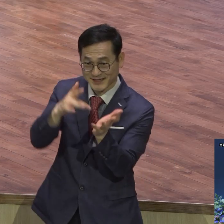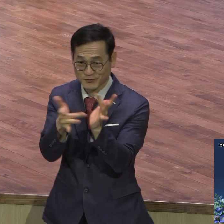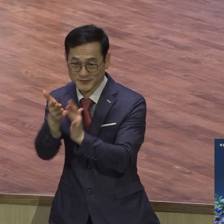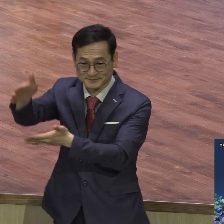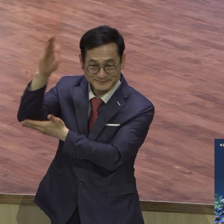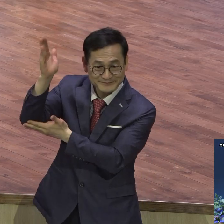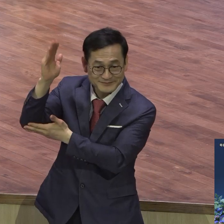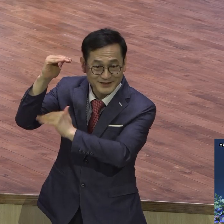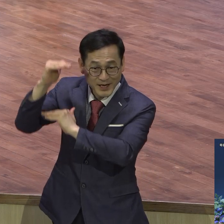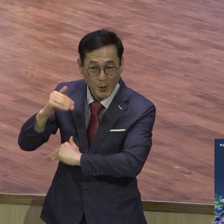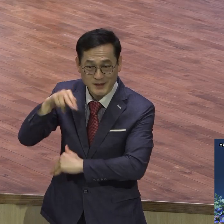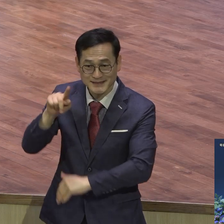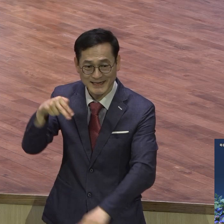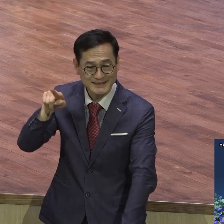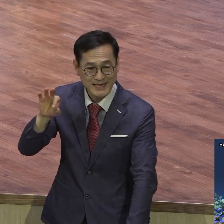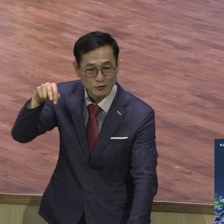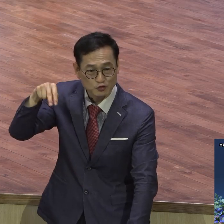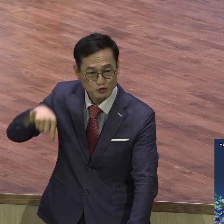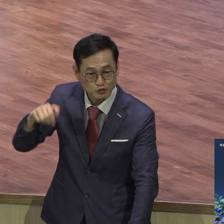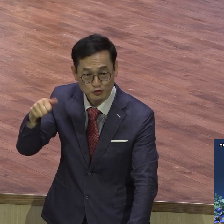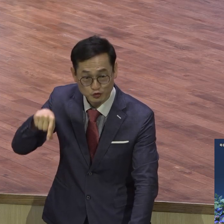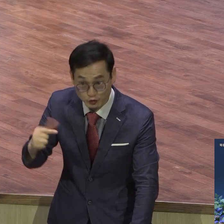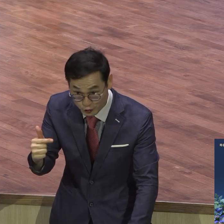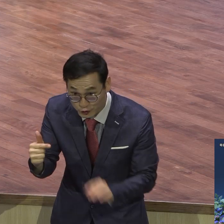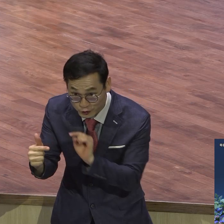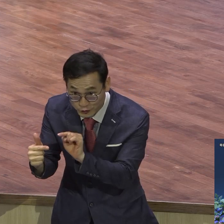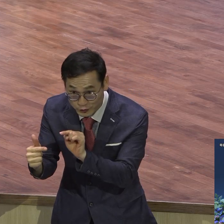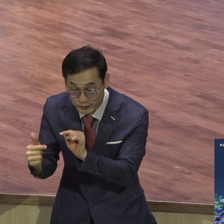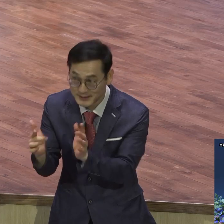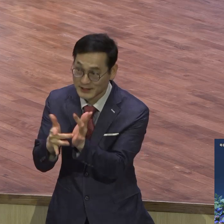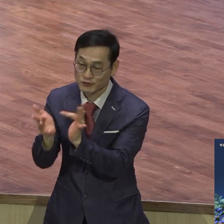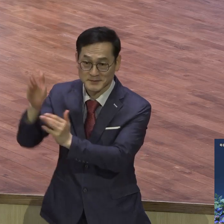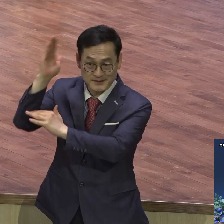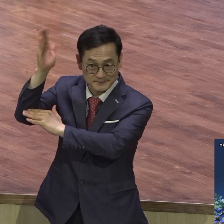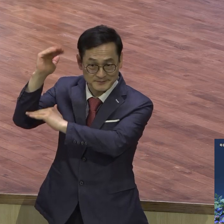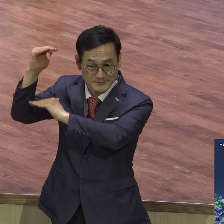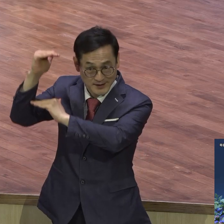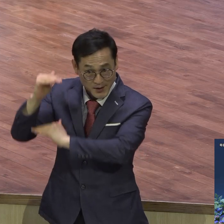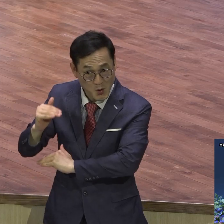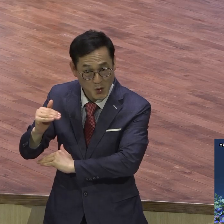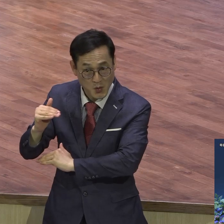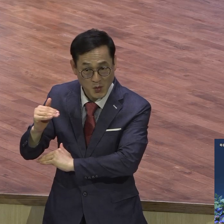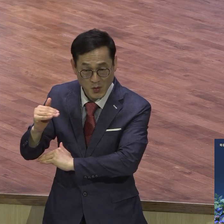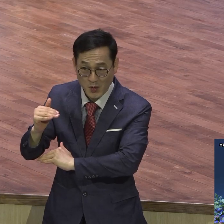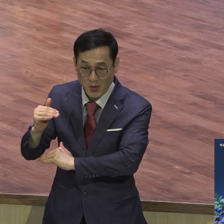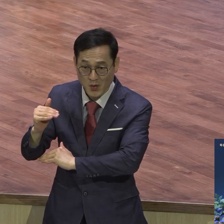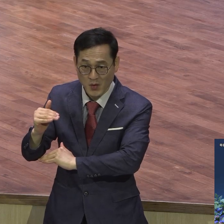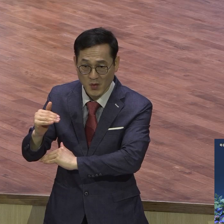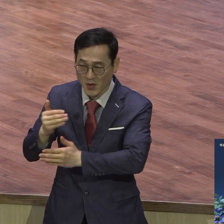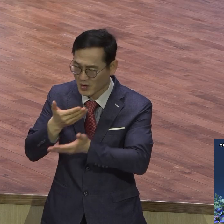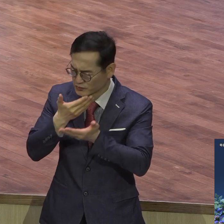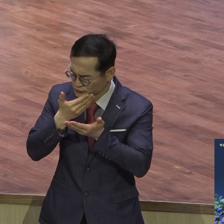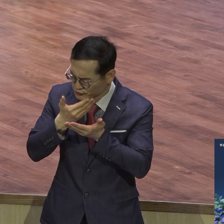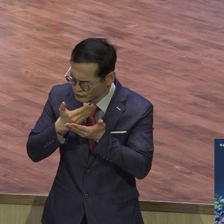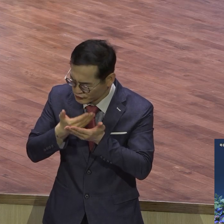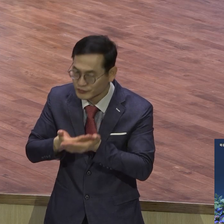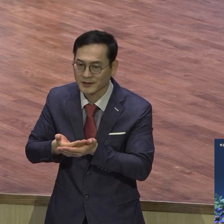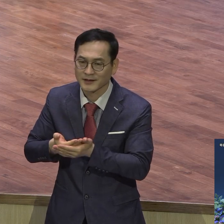다 중요하지만 가장 중요한 게 예수님 말씀이에요. 예수님 말씀 중에도 가장 중요하다 그래서